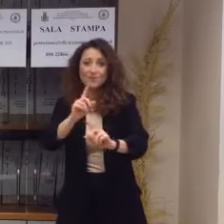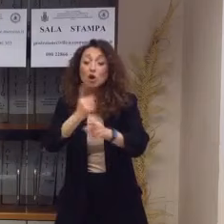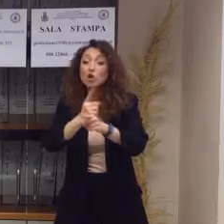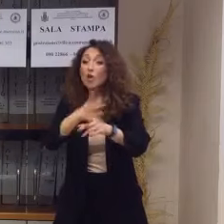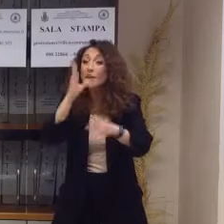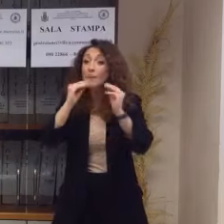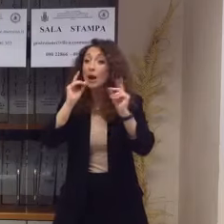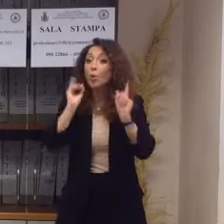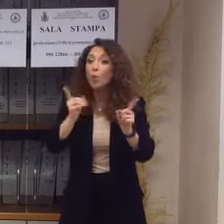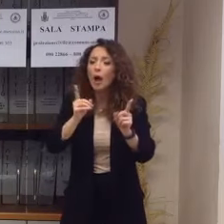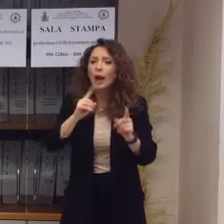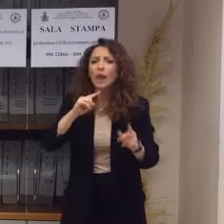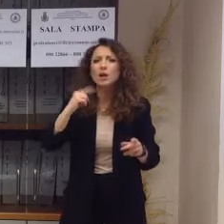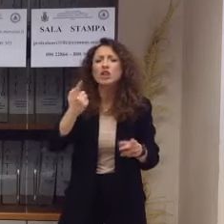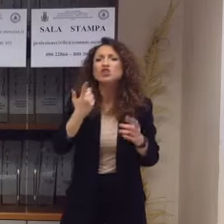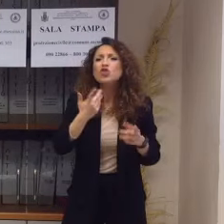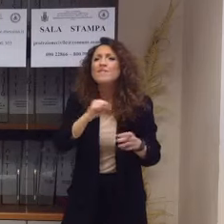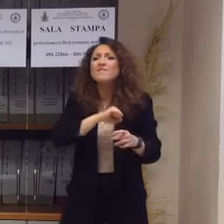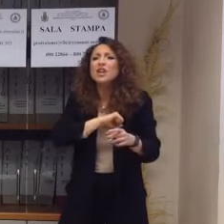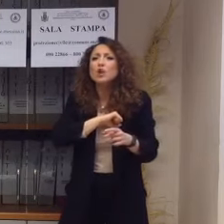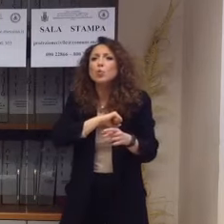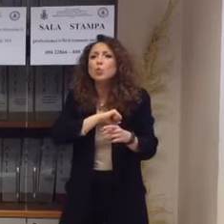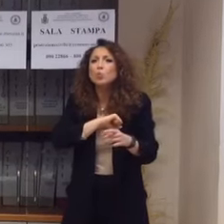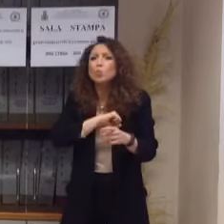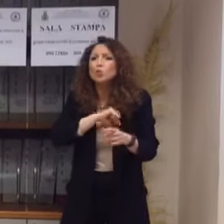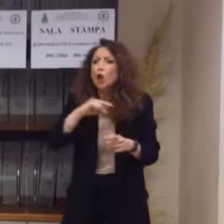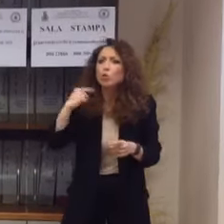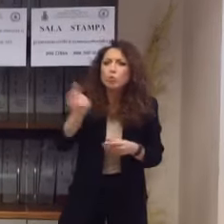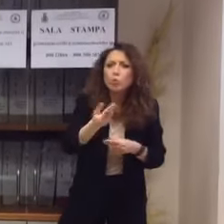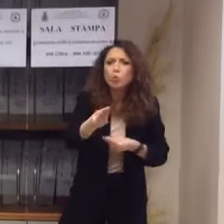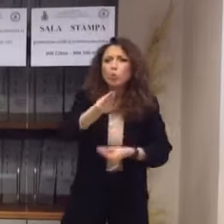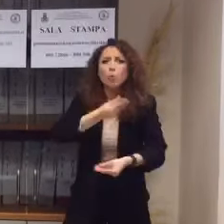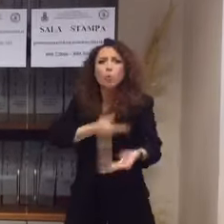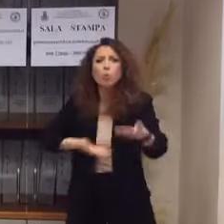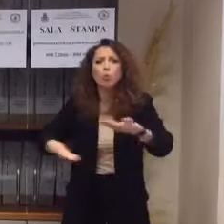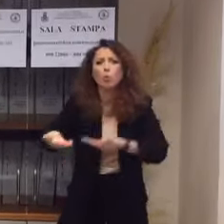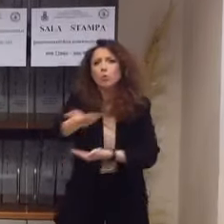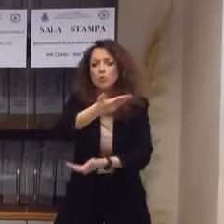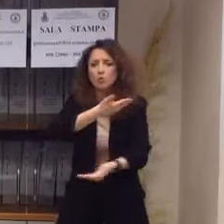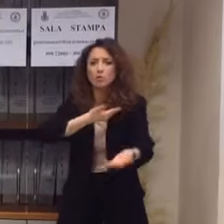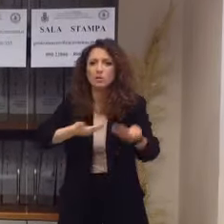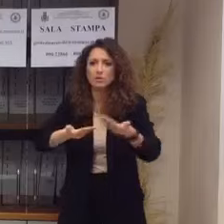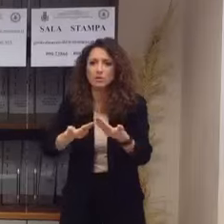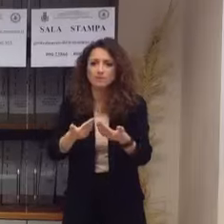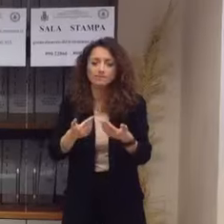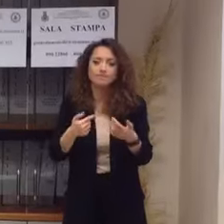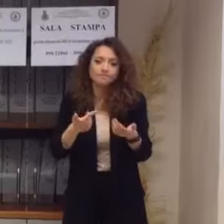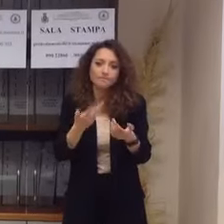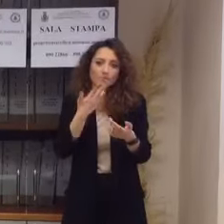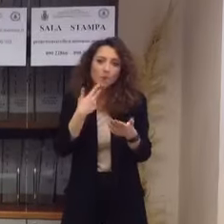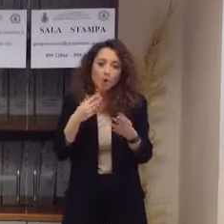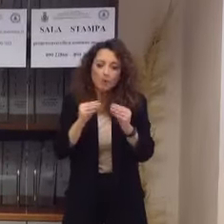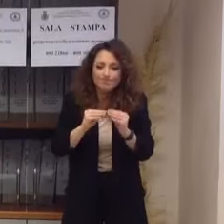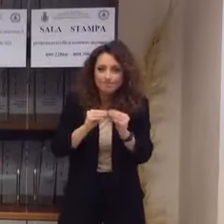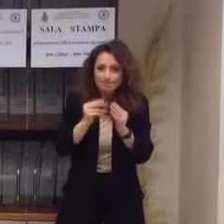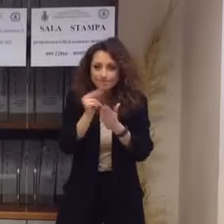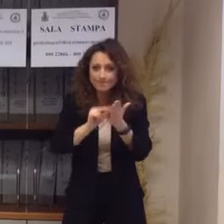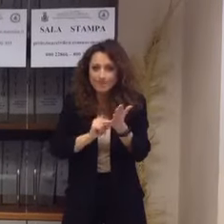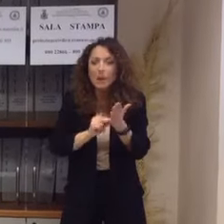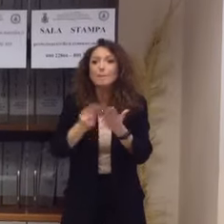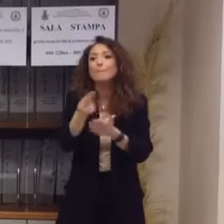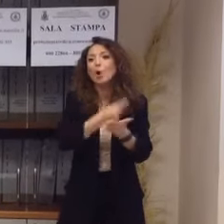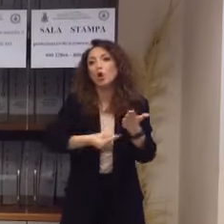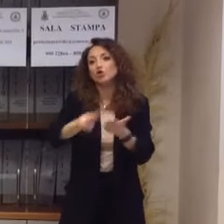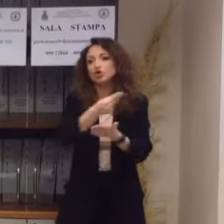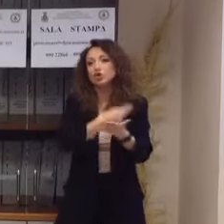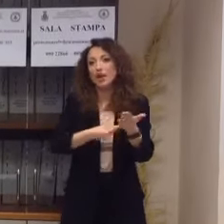sulla scorta di questo che io sto elaborando un progetto, l'ho accennato poco fa e ora ve lo dettaglio, che è sulla scorta